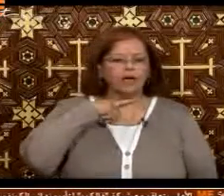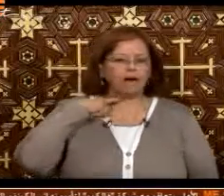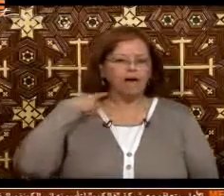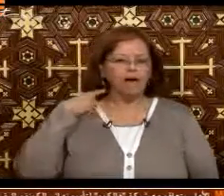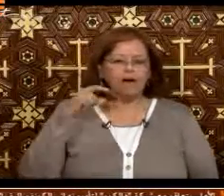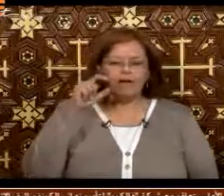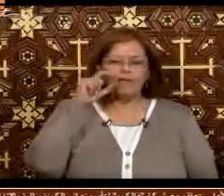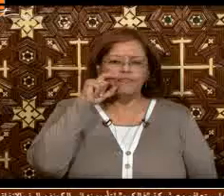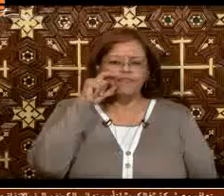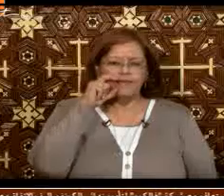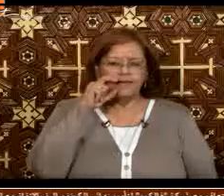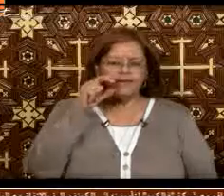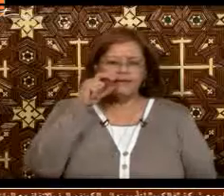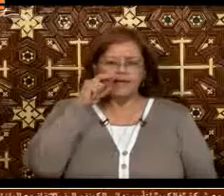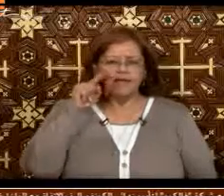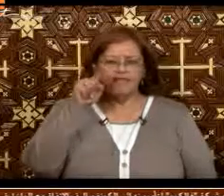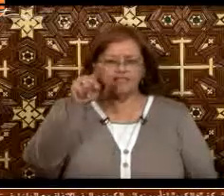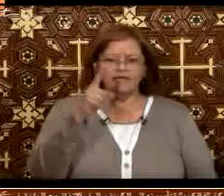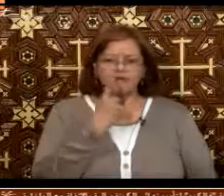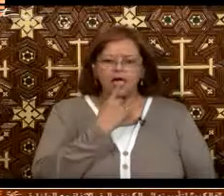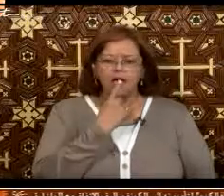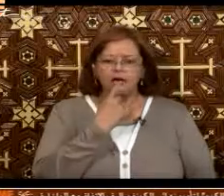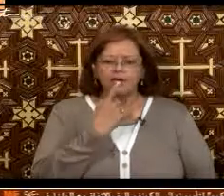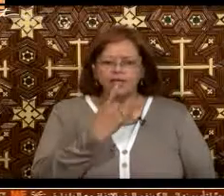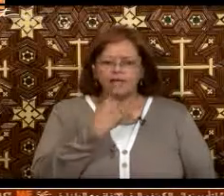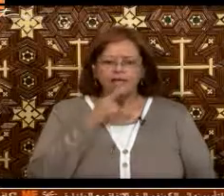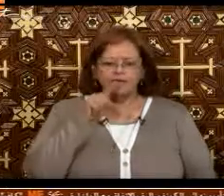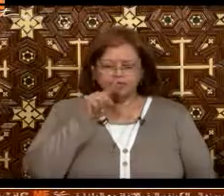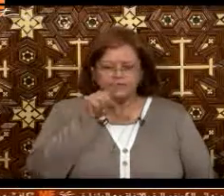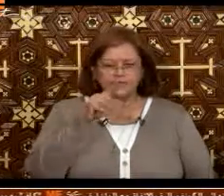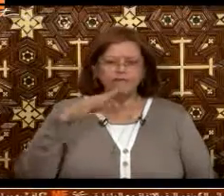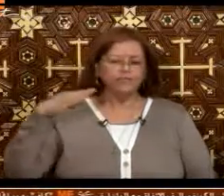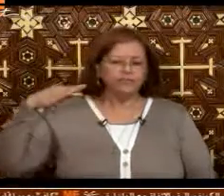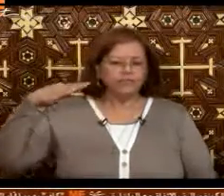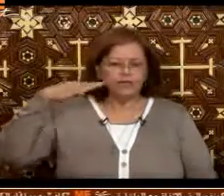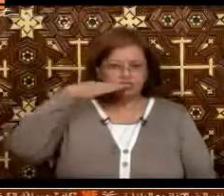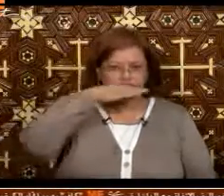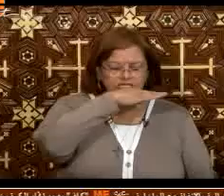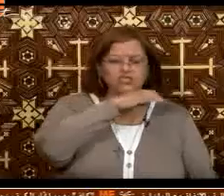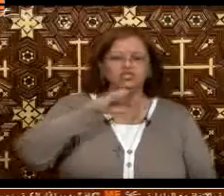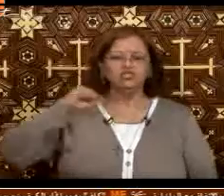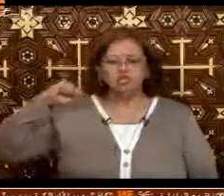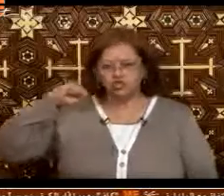خ د ذ ر ز س